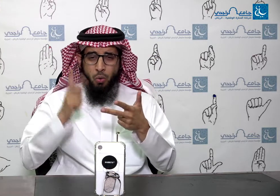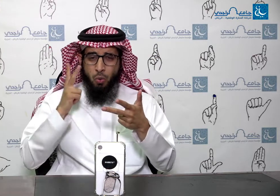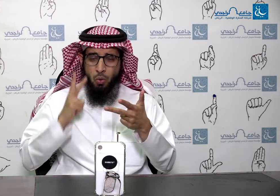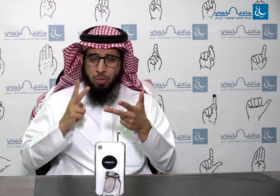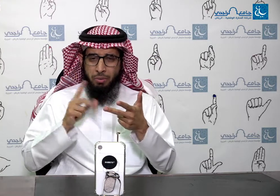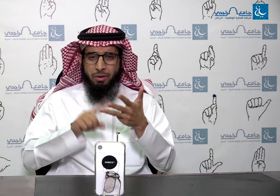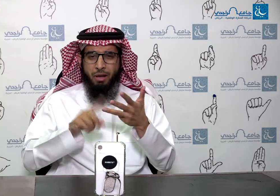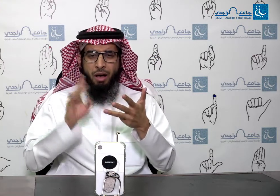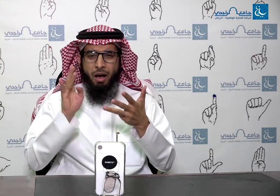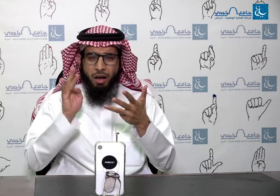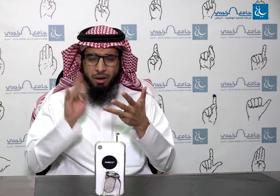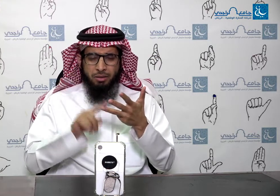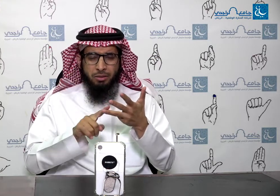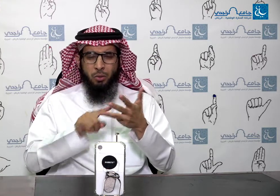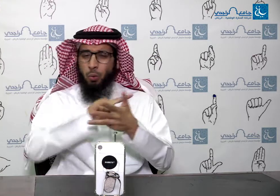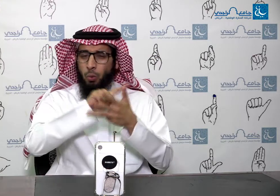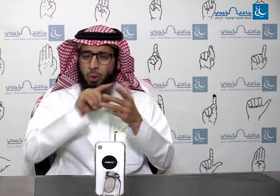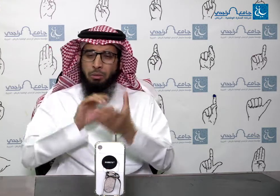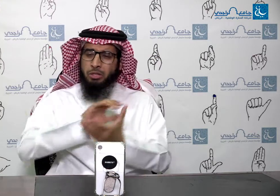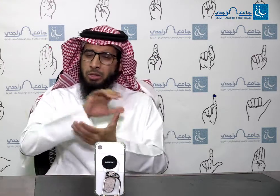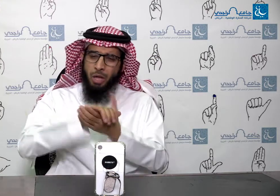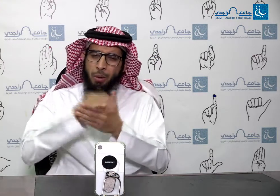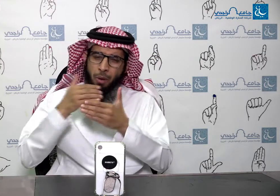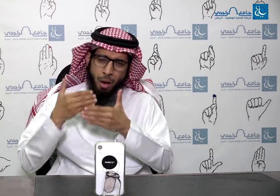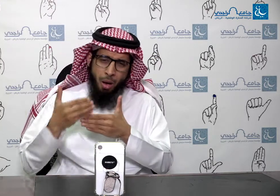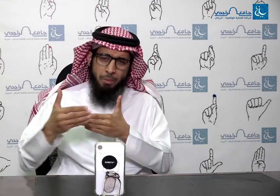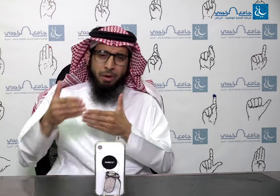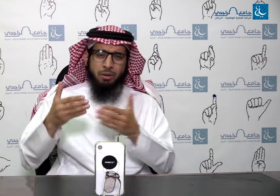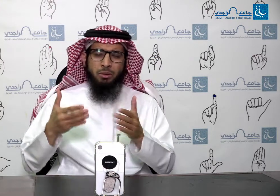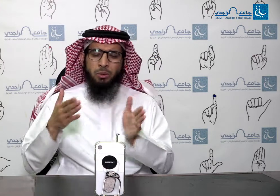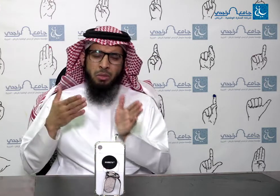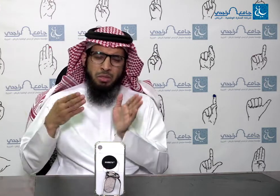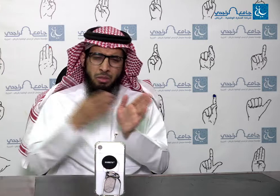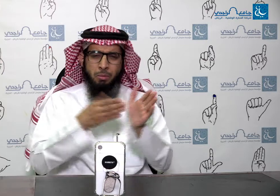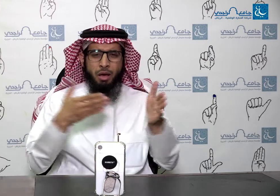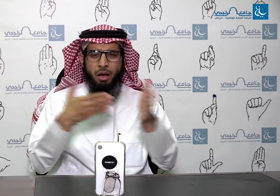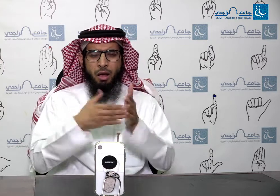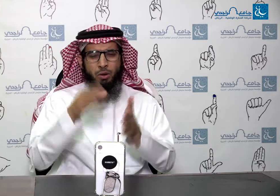الصحابة والتابعين ومن تبعهم بإحسان إلى يوم الدين، وعنا معهم